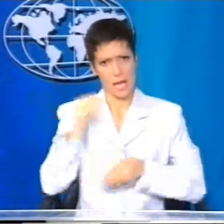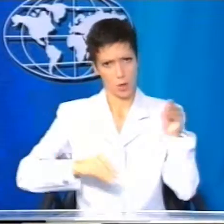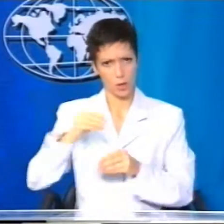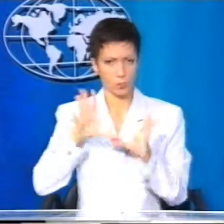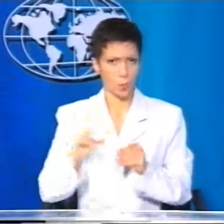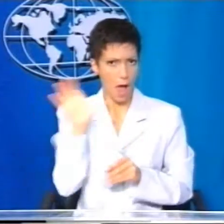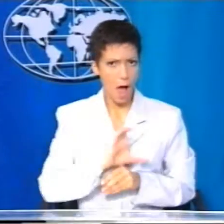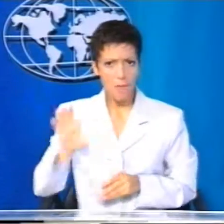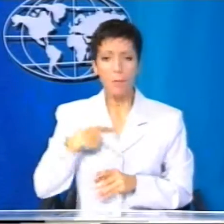στους τρεις.